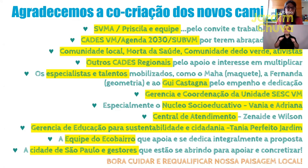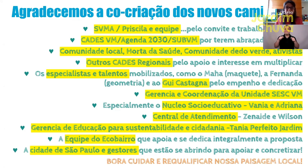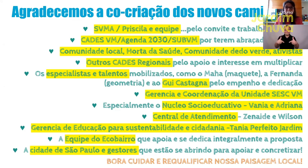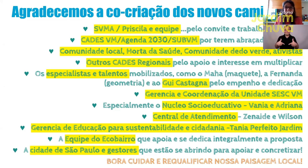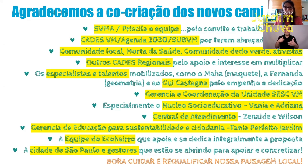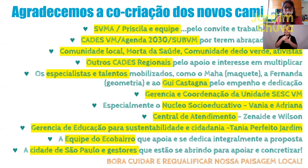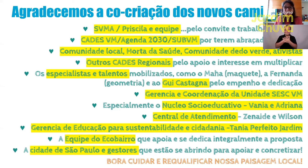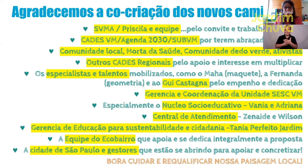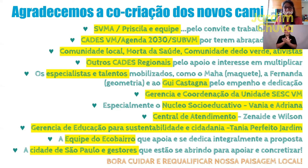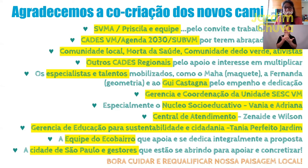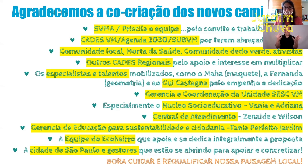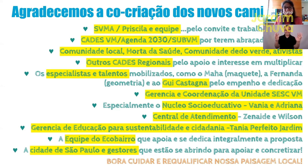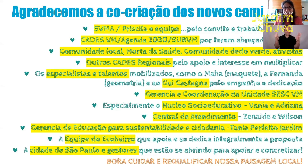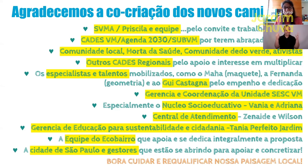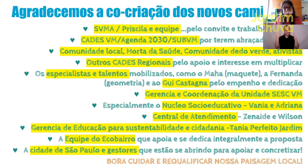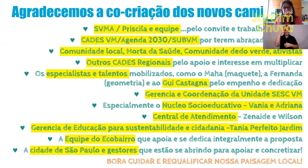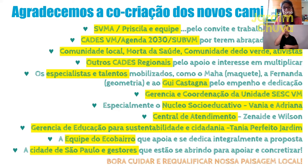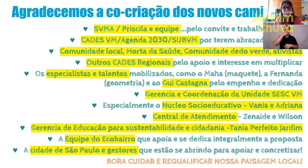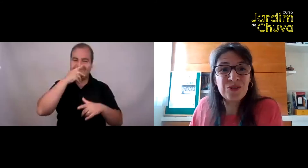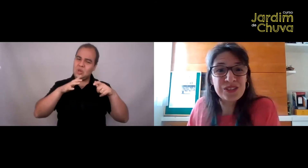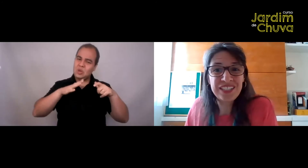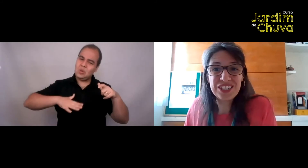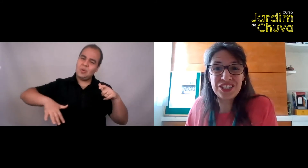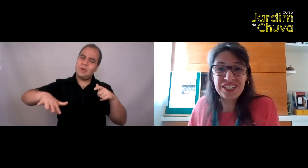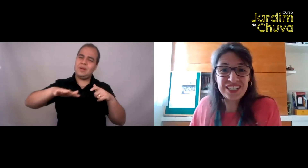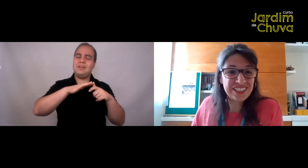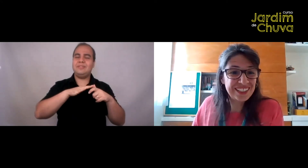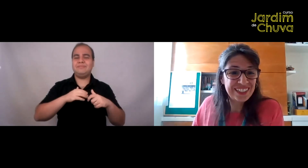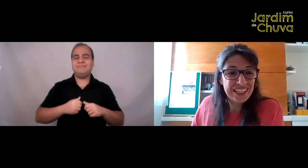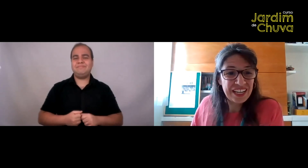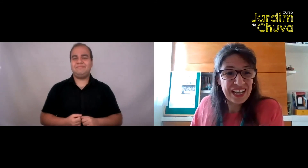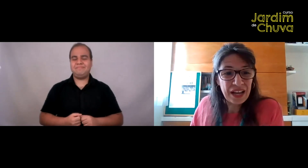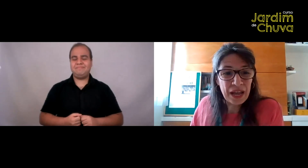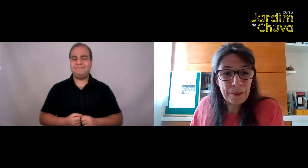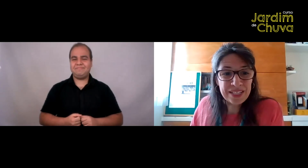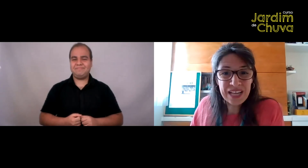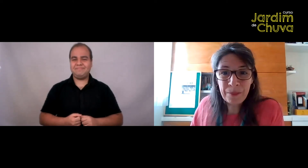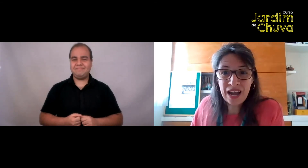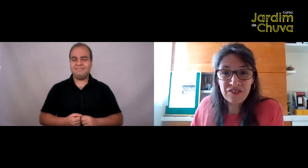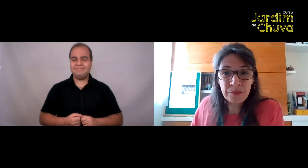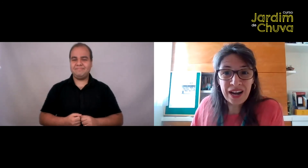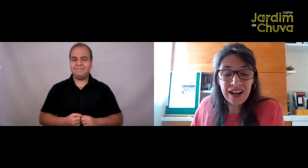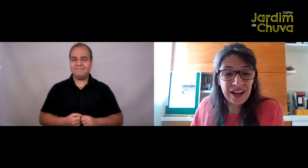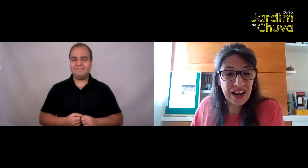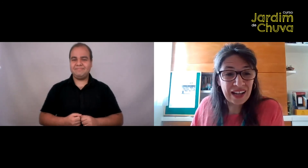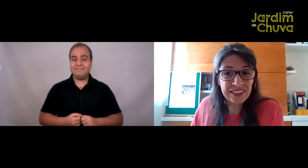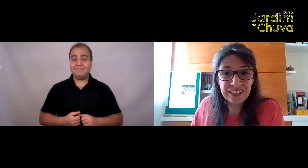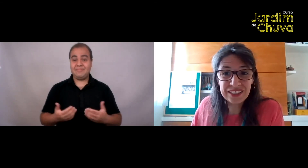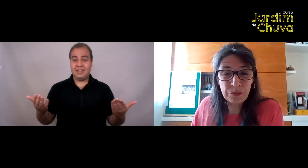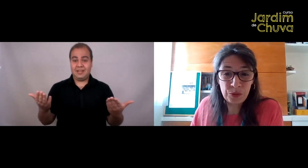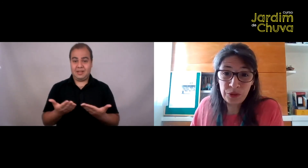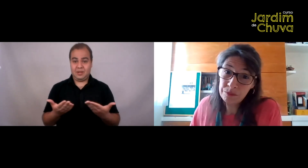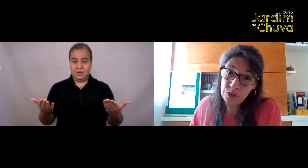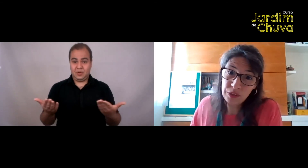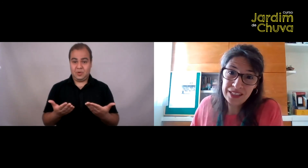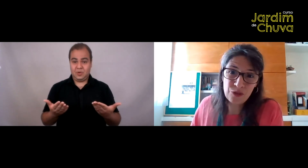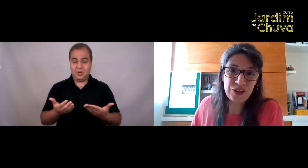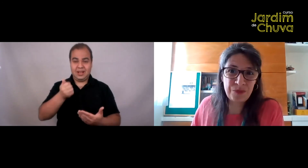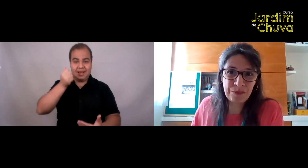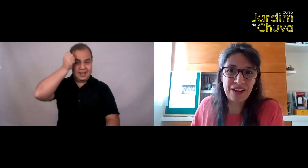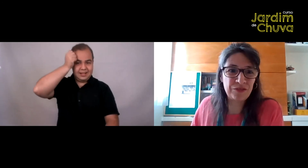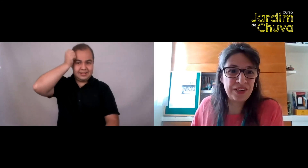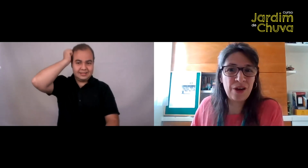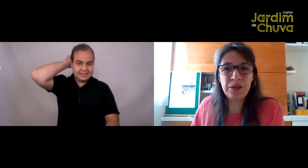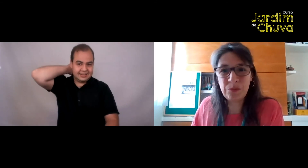paisagem local. E eu gostaria de passar a palavra para a Adriana, para o